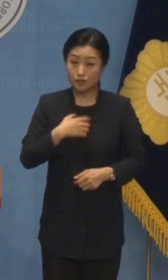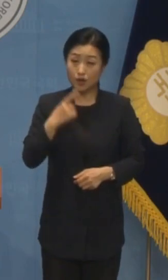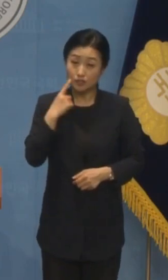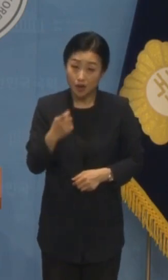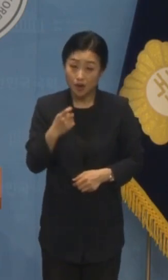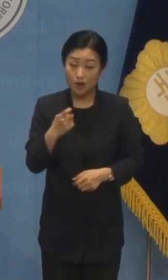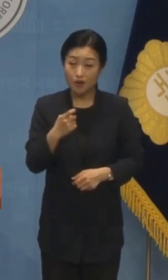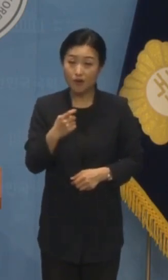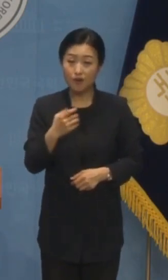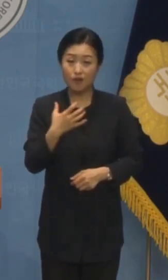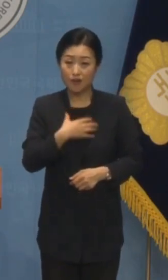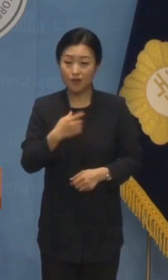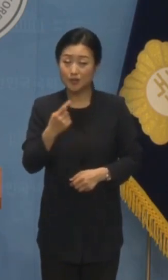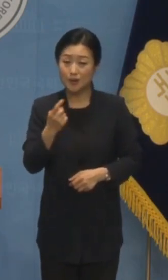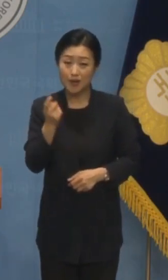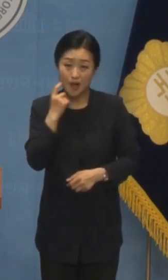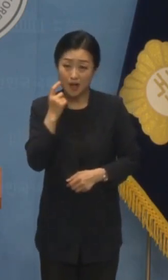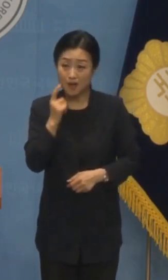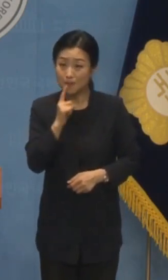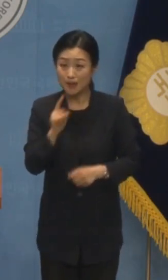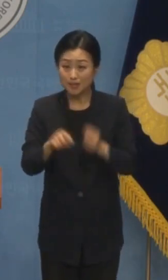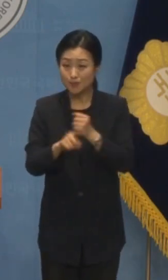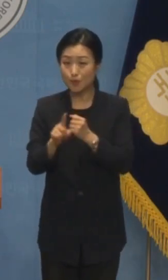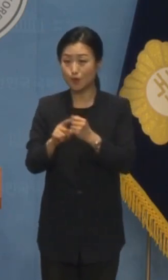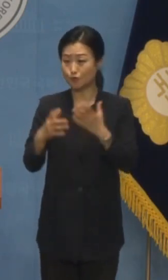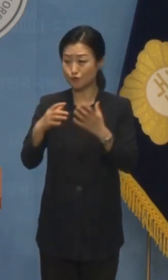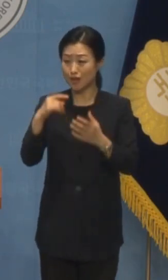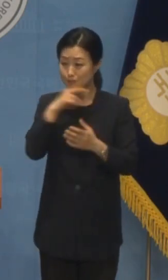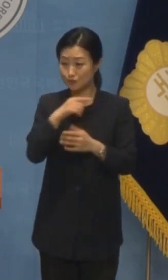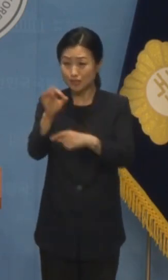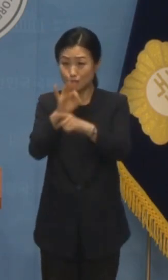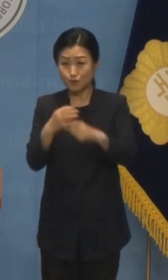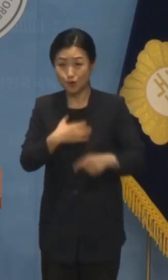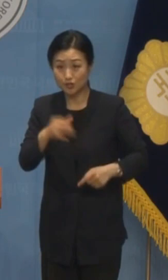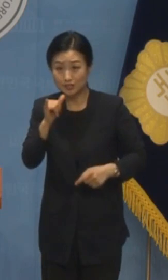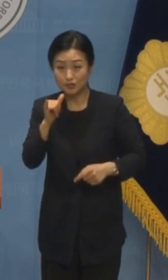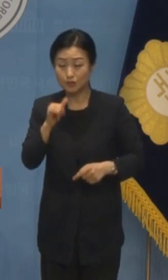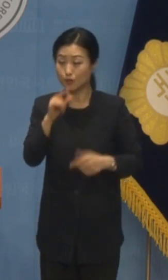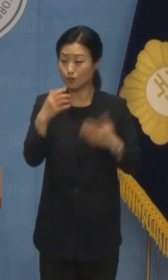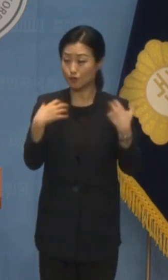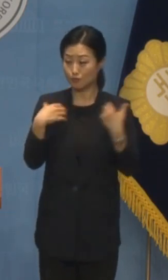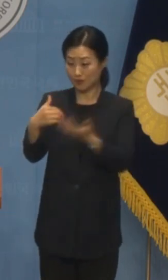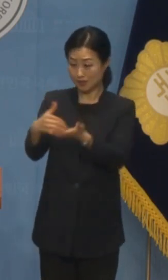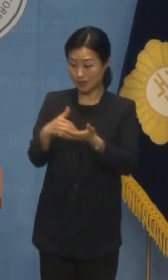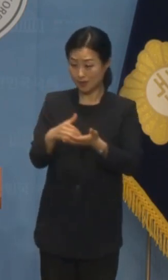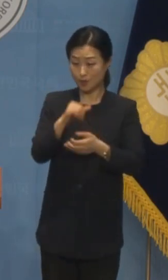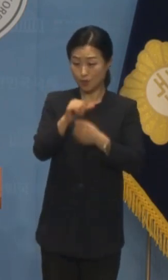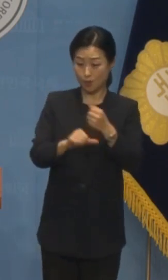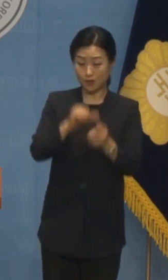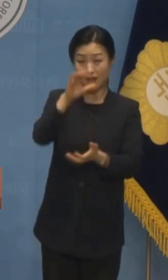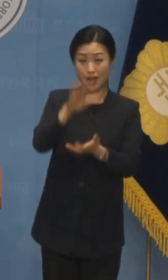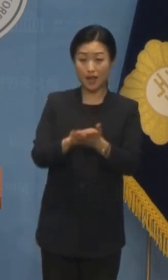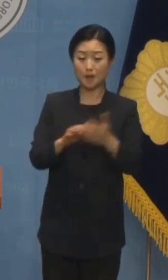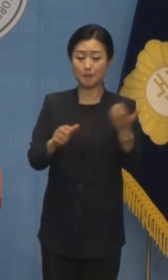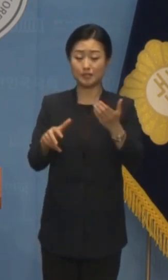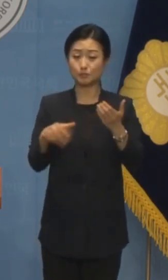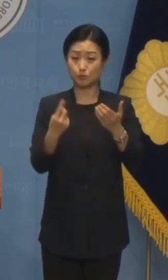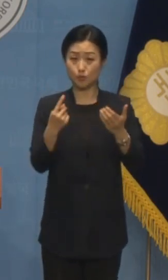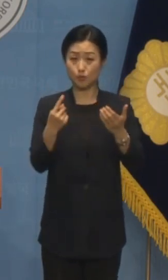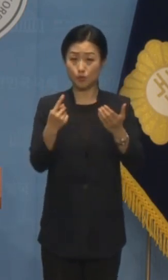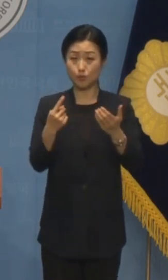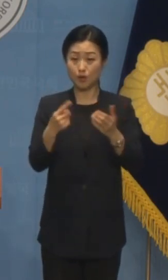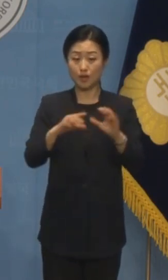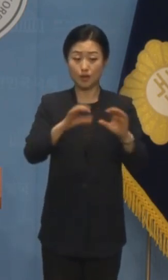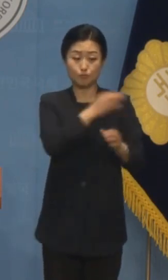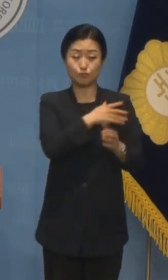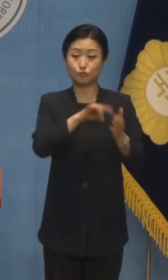척한다라고 말씀드린 이유는 국가부채율을 그렇게 걱정한다면 정부 집계만으로도 5년간 누적으로 80조 원에 달하는 부자